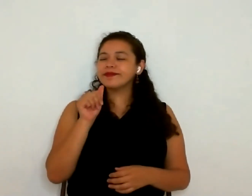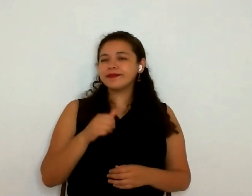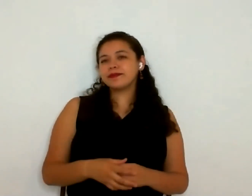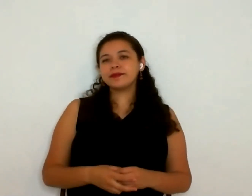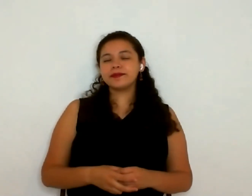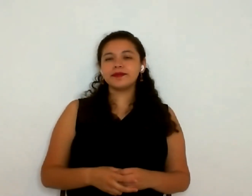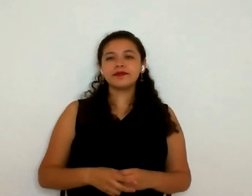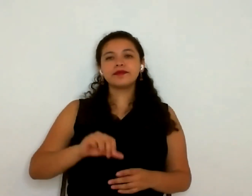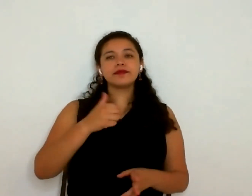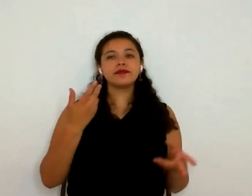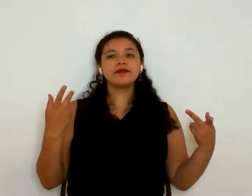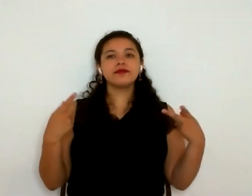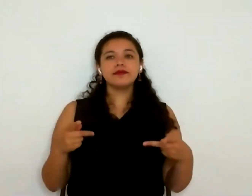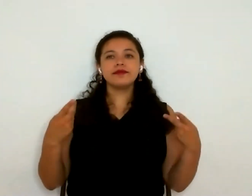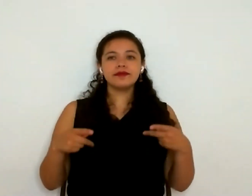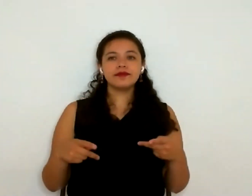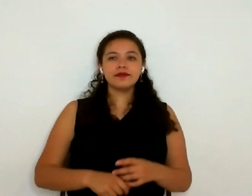alguien más